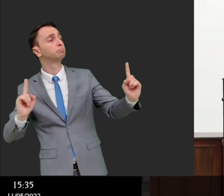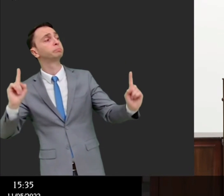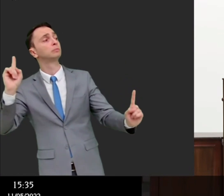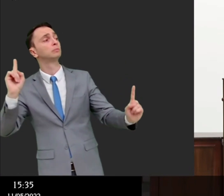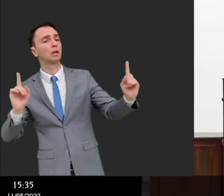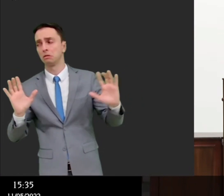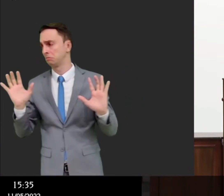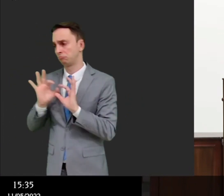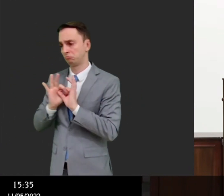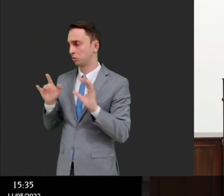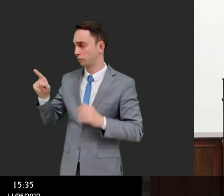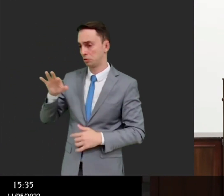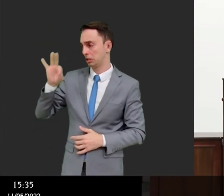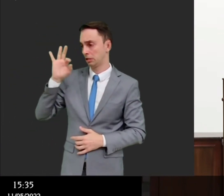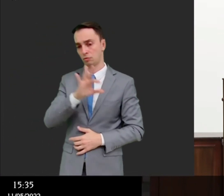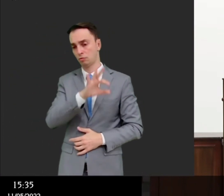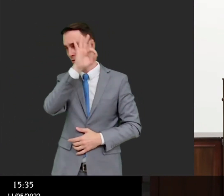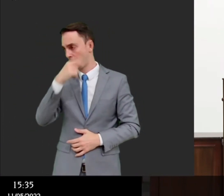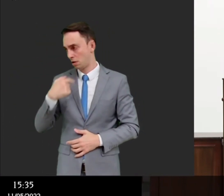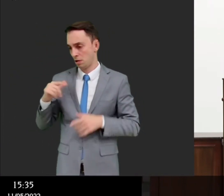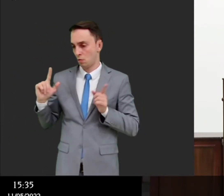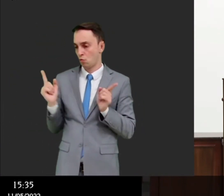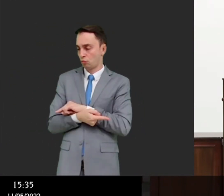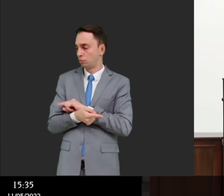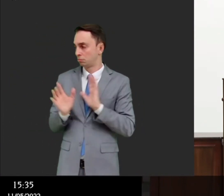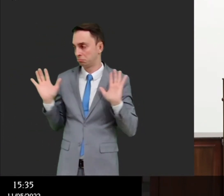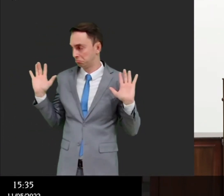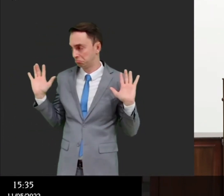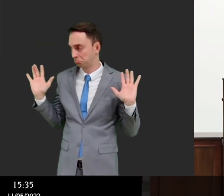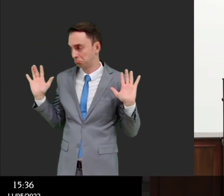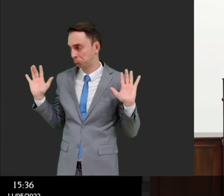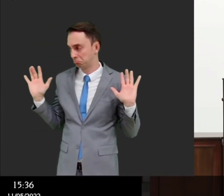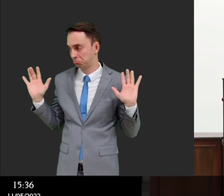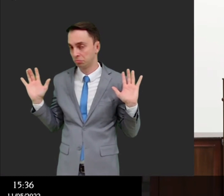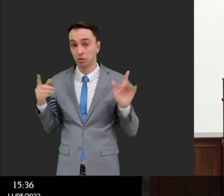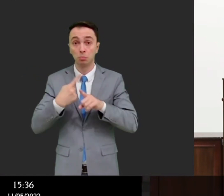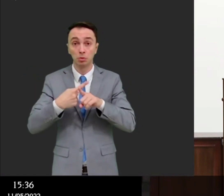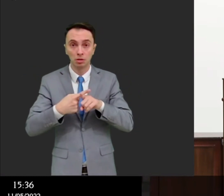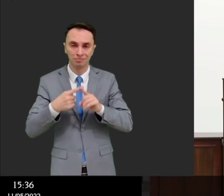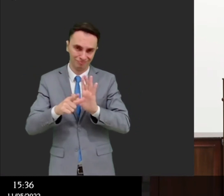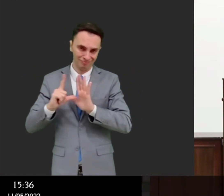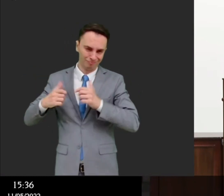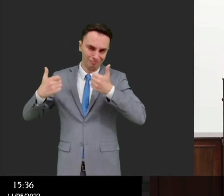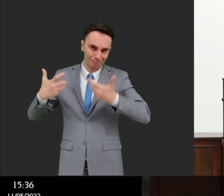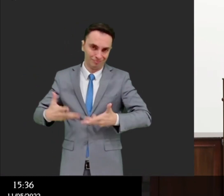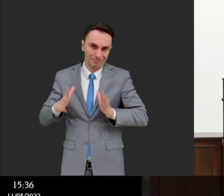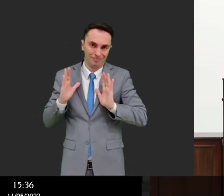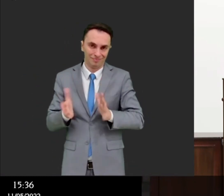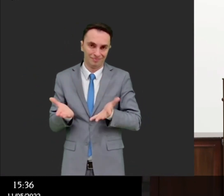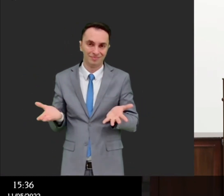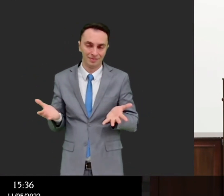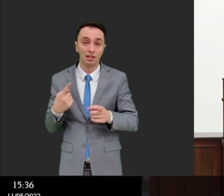vou para o lado que você. Onde você não quer ir, eu vou. Não tem problema. Por quê? Como já o Senhor deu de dizer. Porque aonde